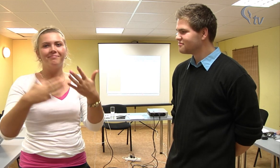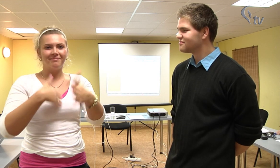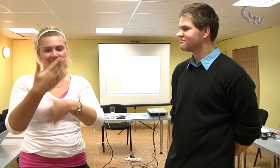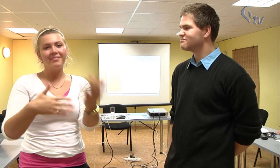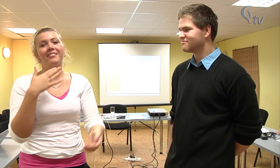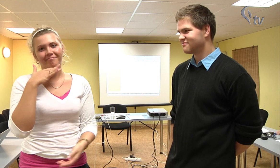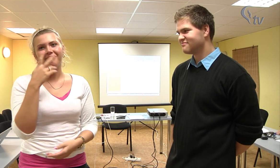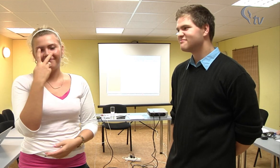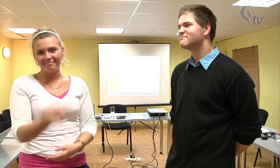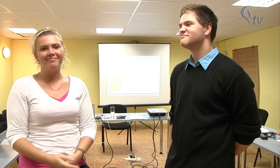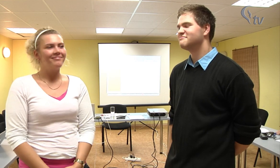avardas kindlasti silmaringi.